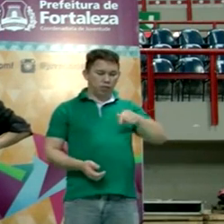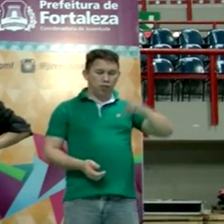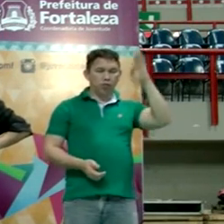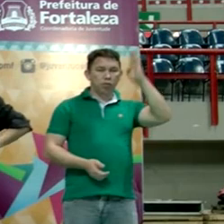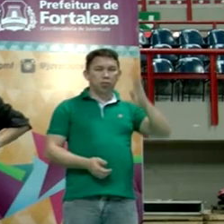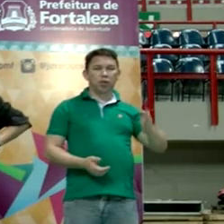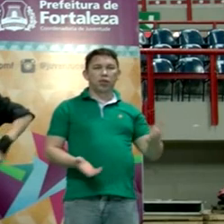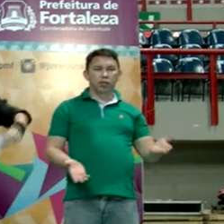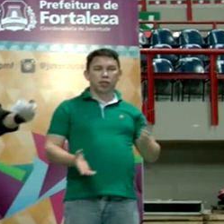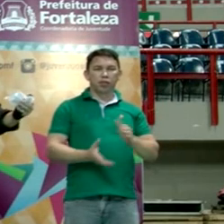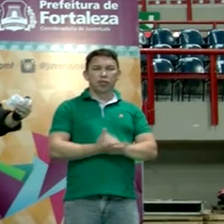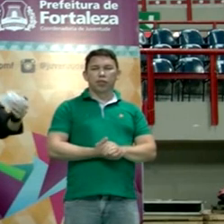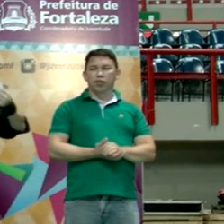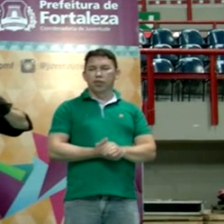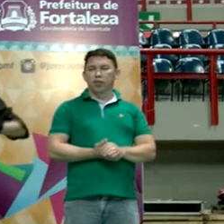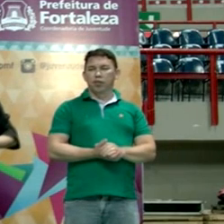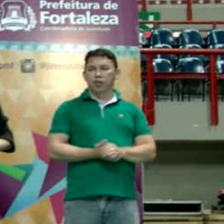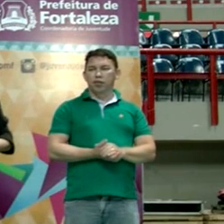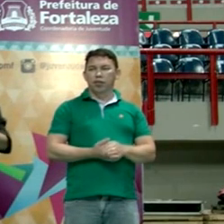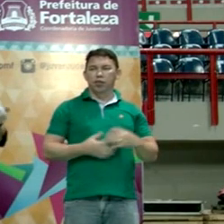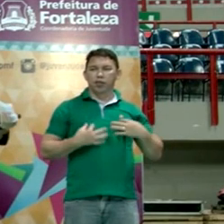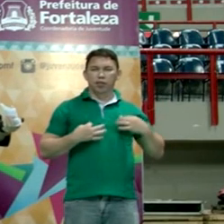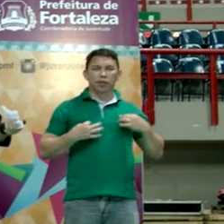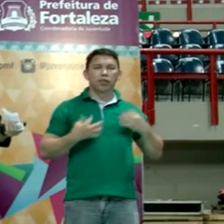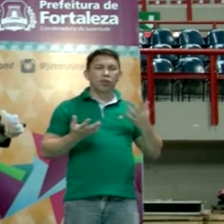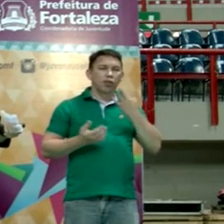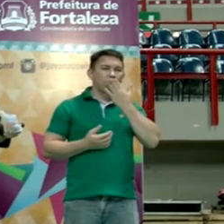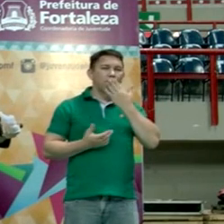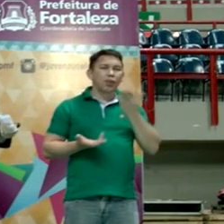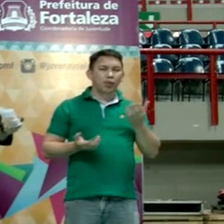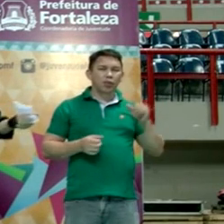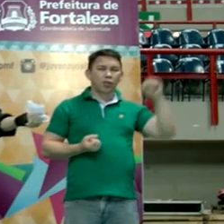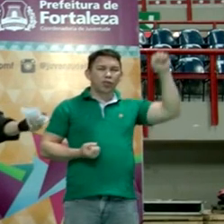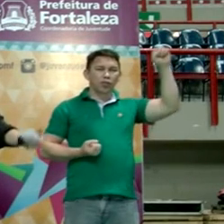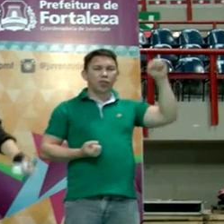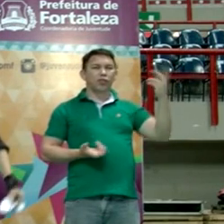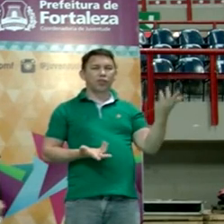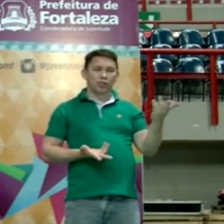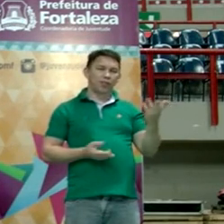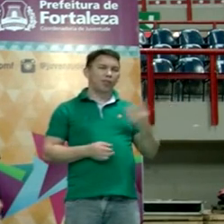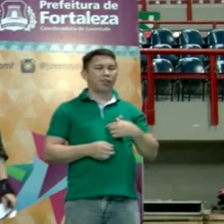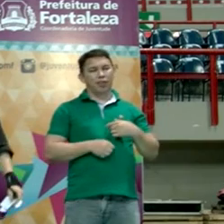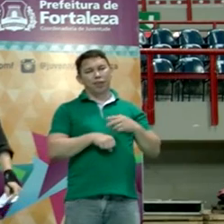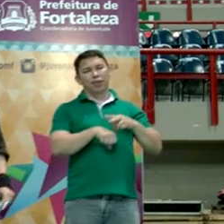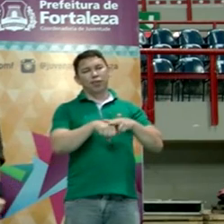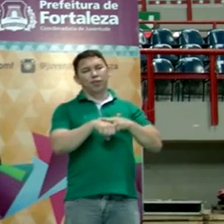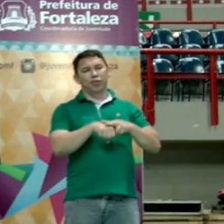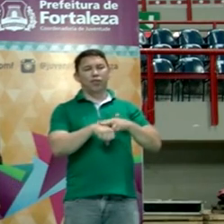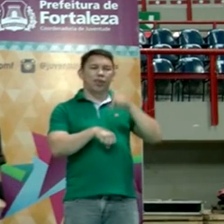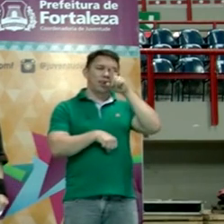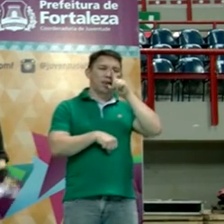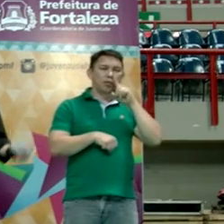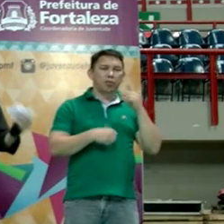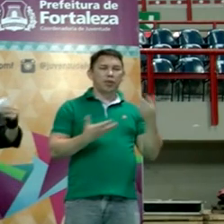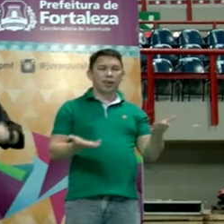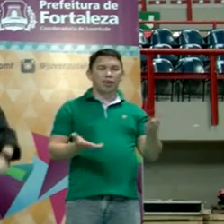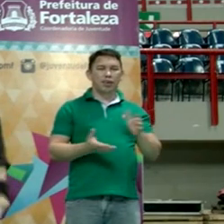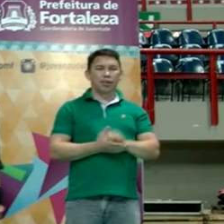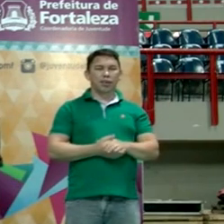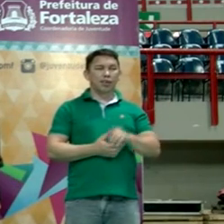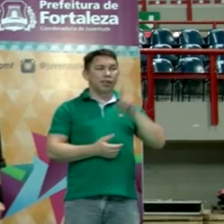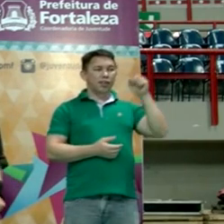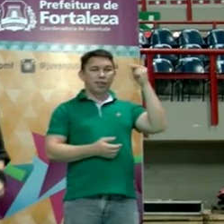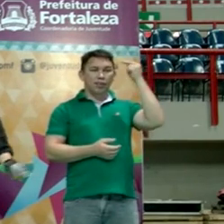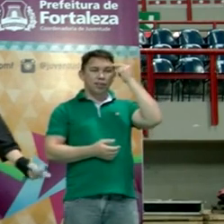Brasil? A roupa do Superman ia ser que cor? Verde e amarela. Não era não? E se ele tivesse